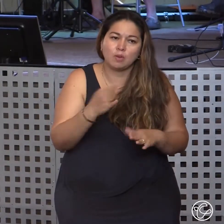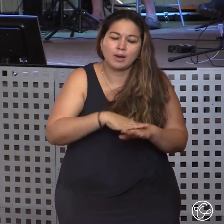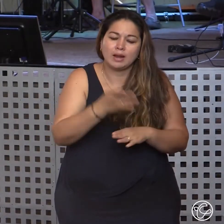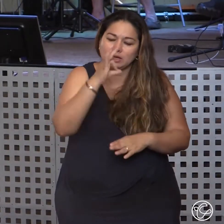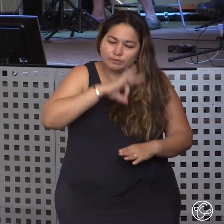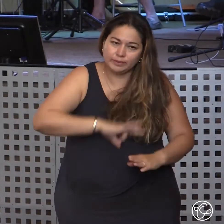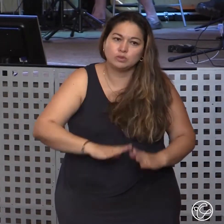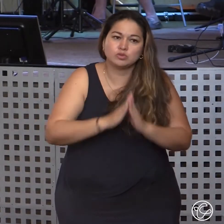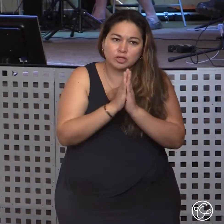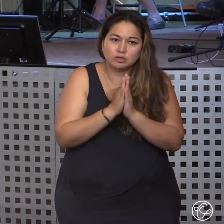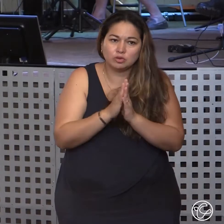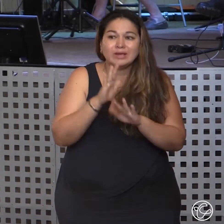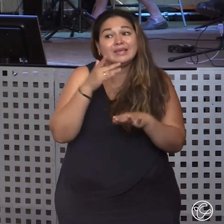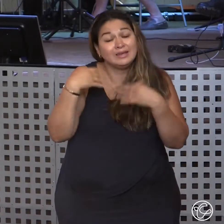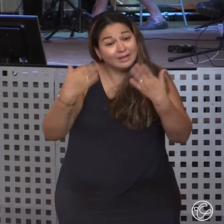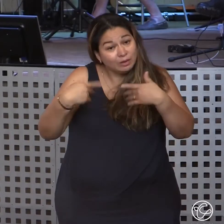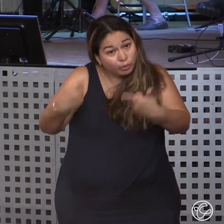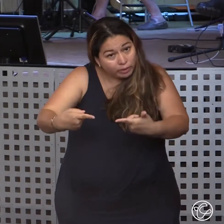Honra.